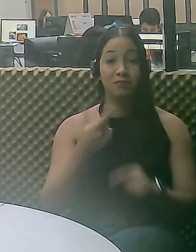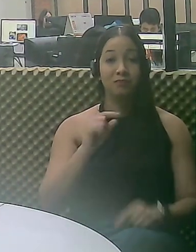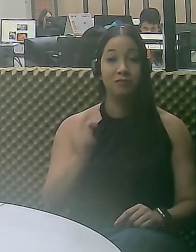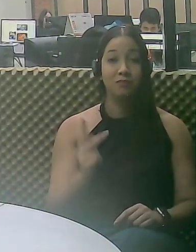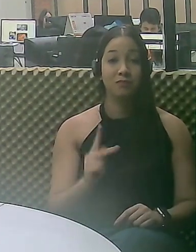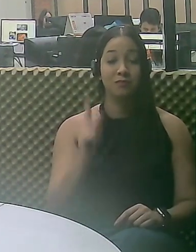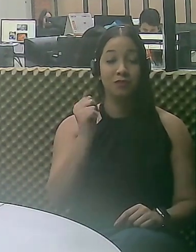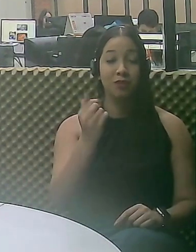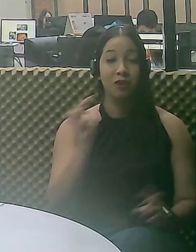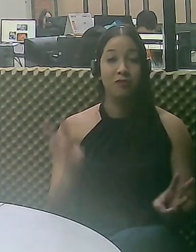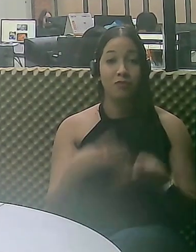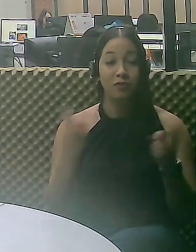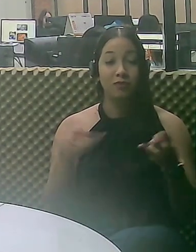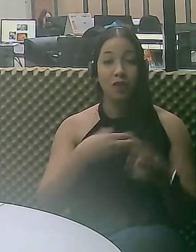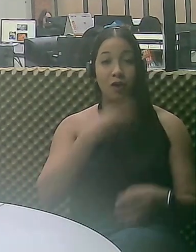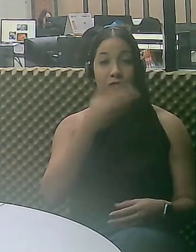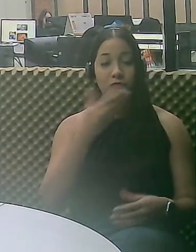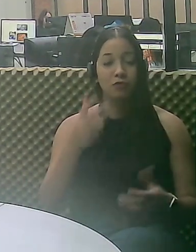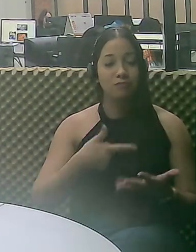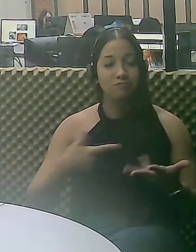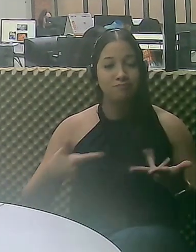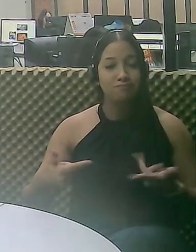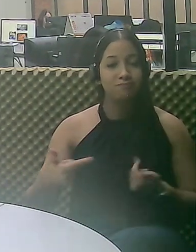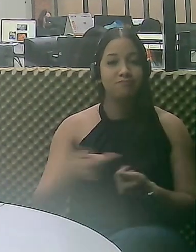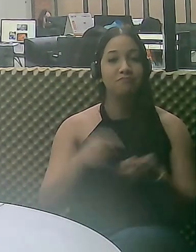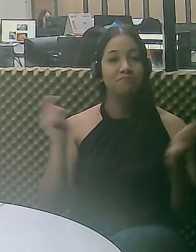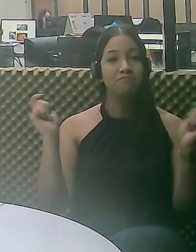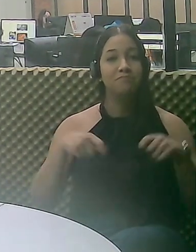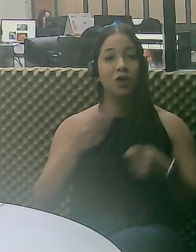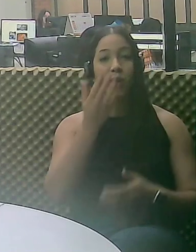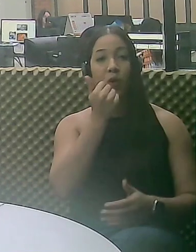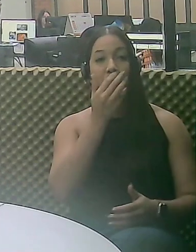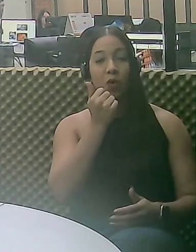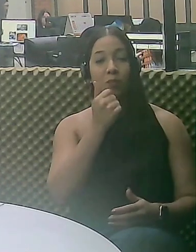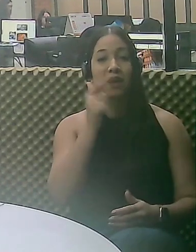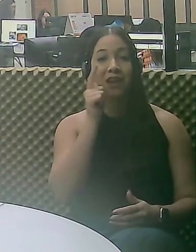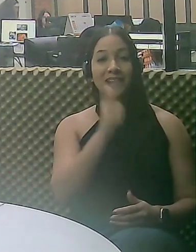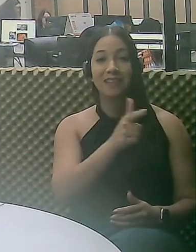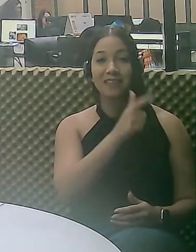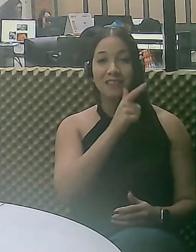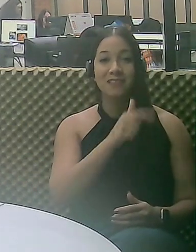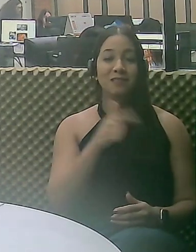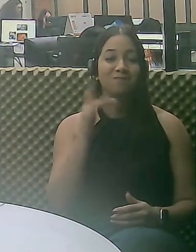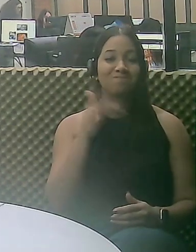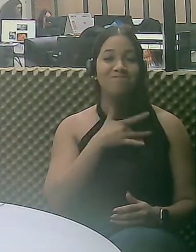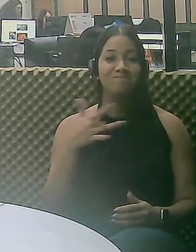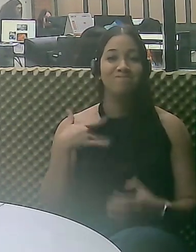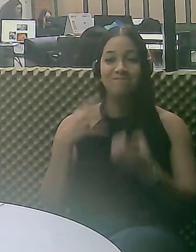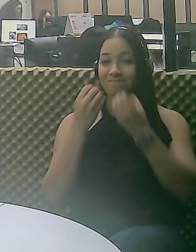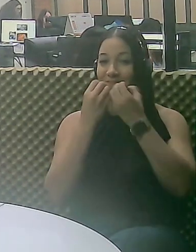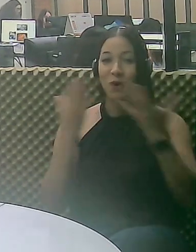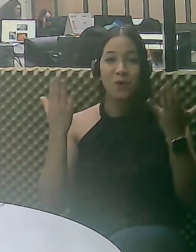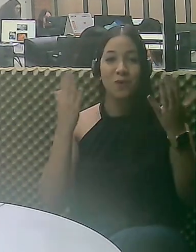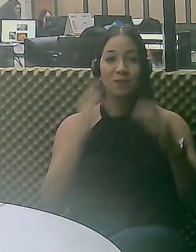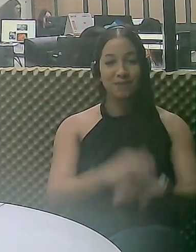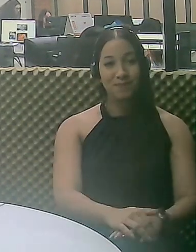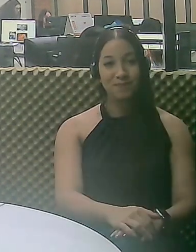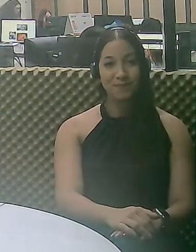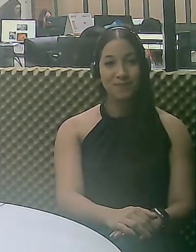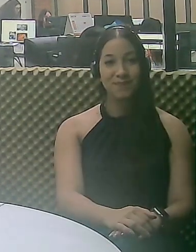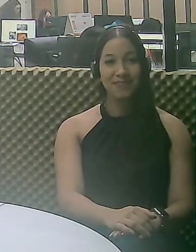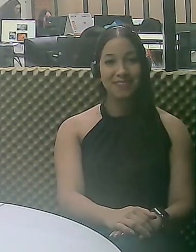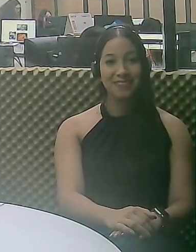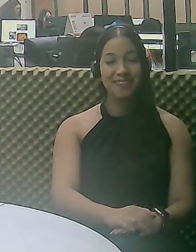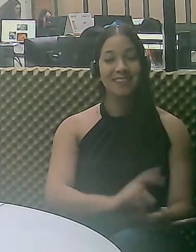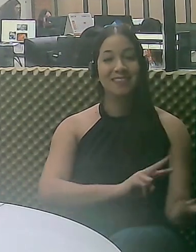de verduras, frutas e legumes que possibilitam a alimentação de lanches mais saudáveis.